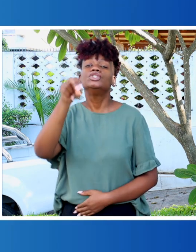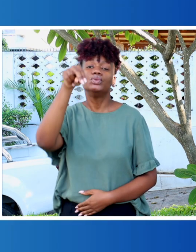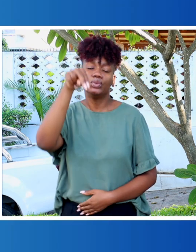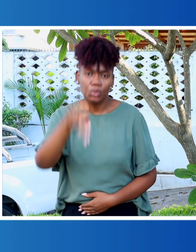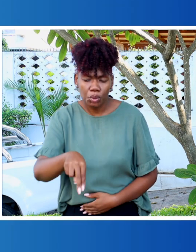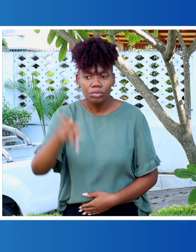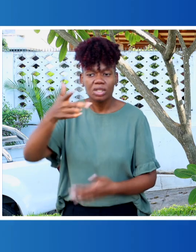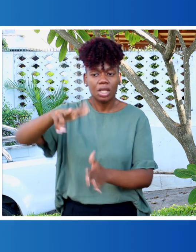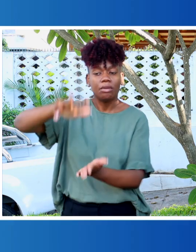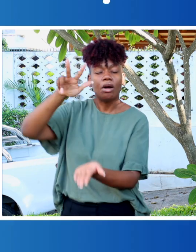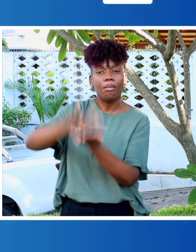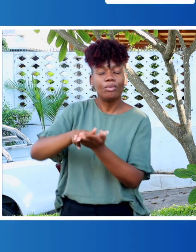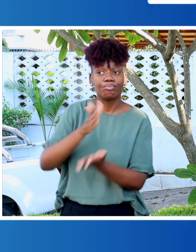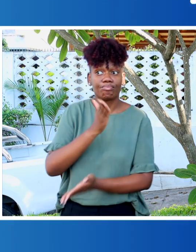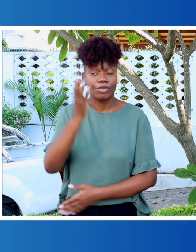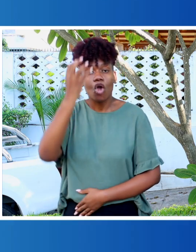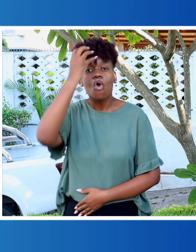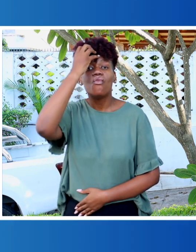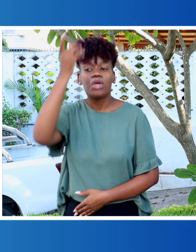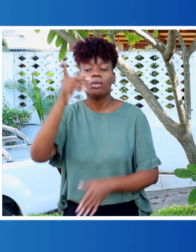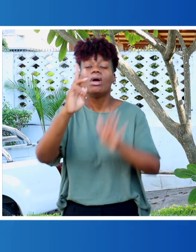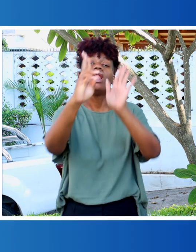10/2024, de 7 de junho.